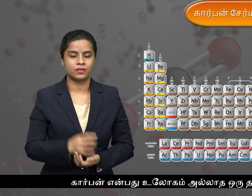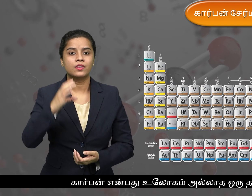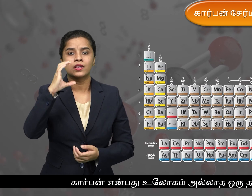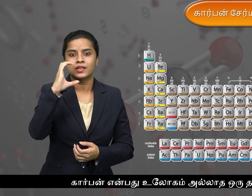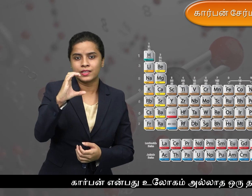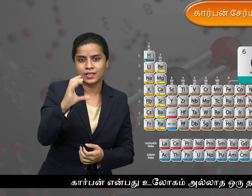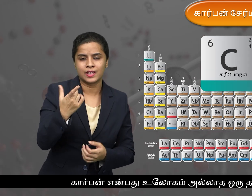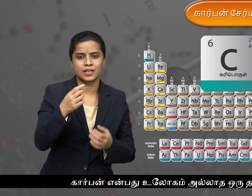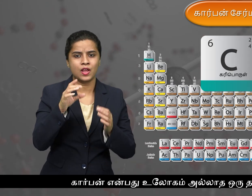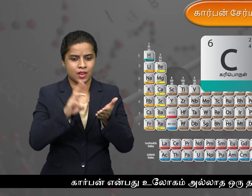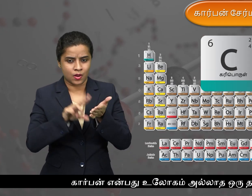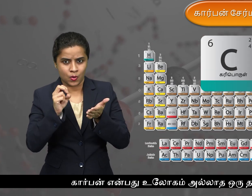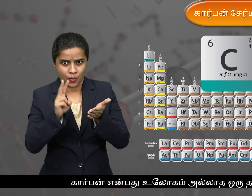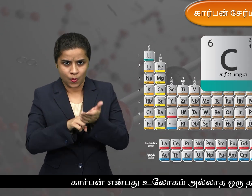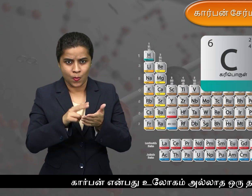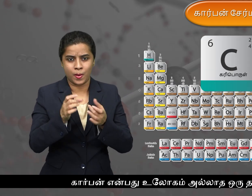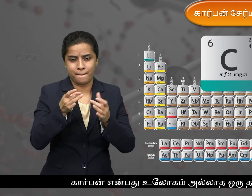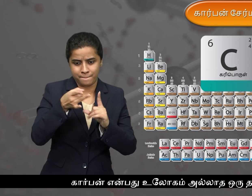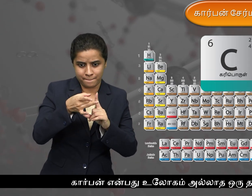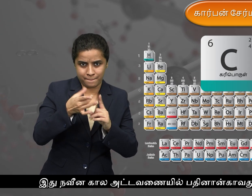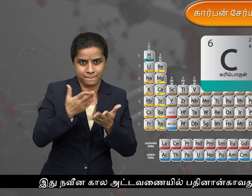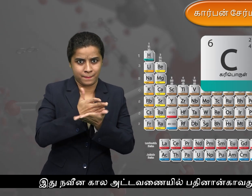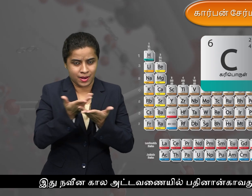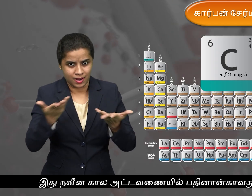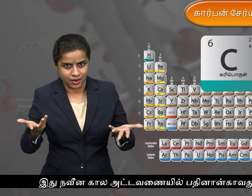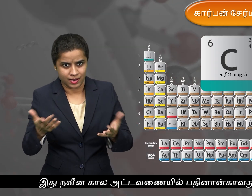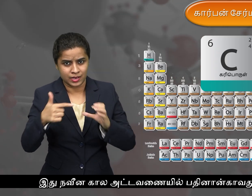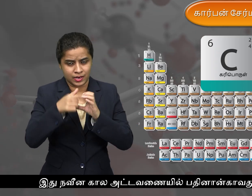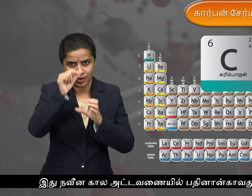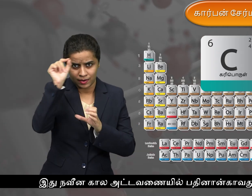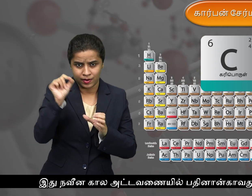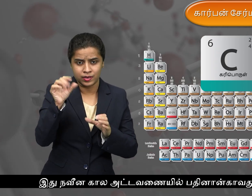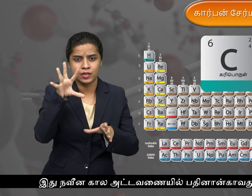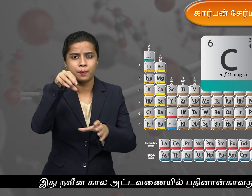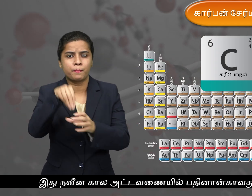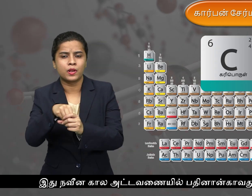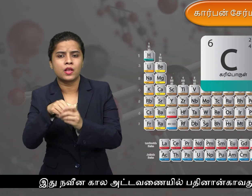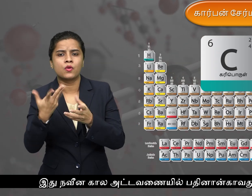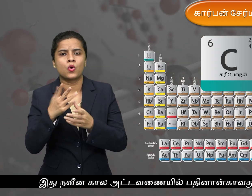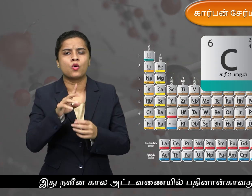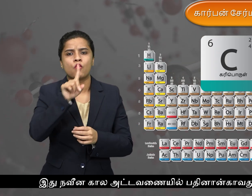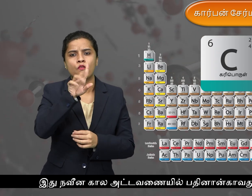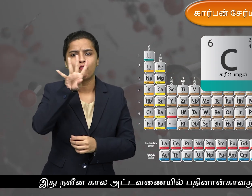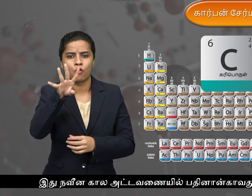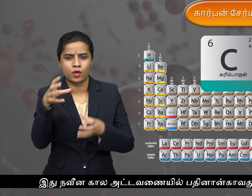கார்பன் என்பது உலோகம் அல்லாத ஒரு தனிமம். இது நவீன கால அட்டவணையில் 14வது குழு